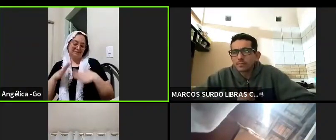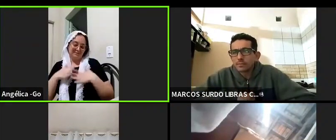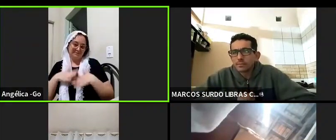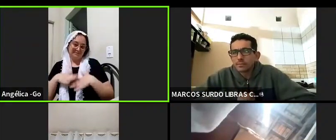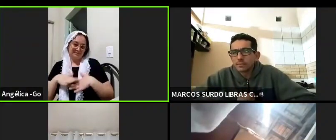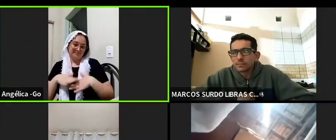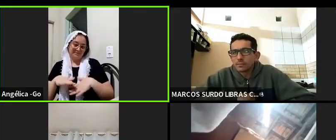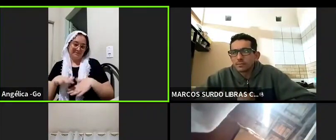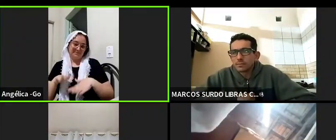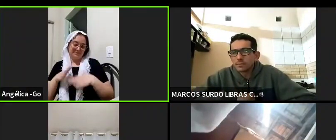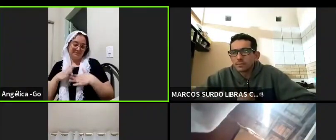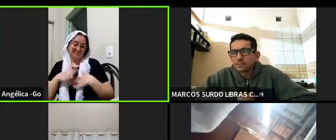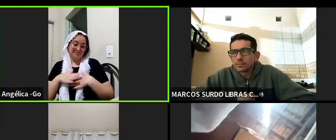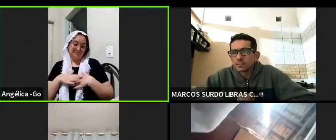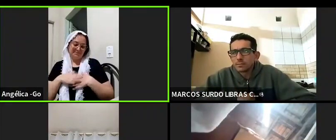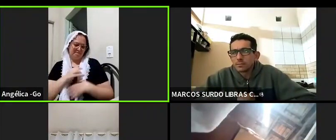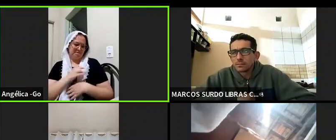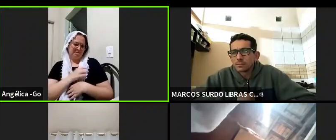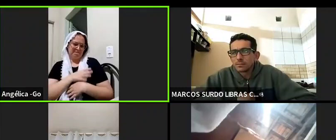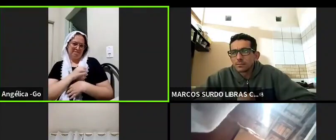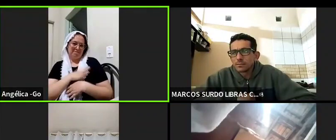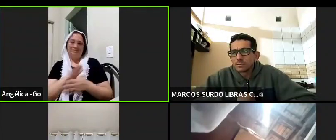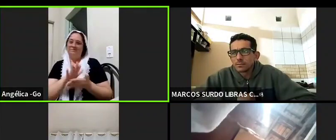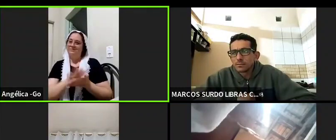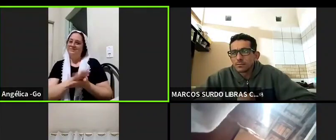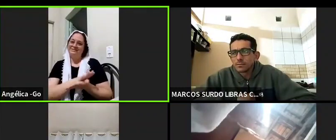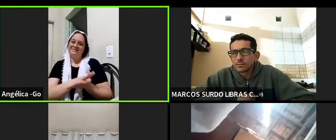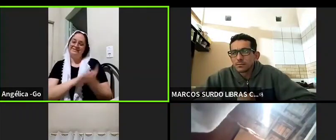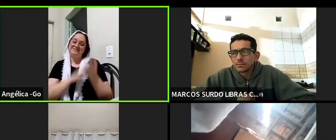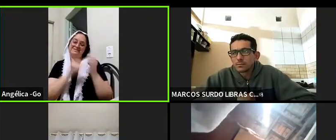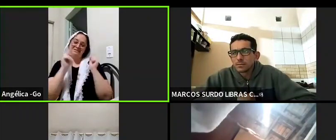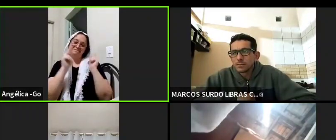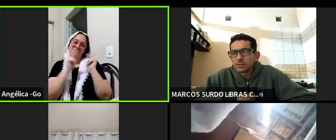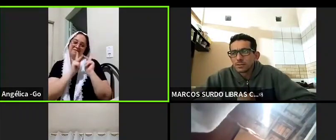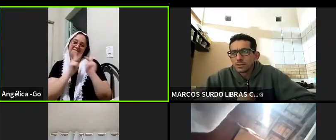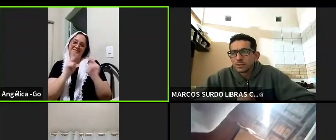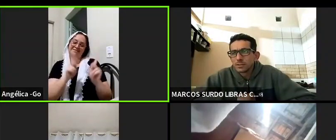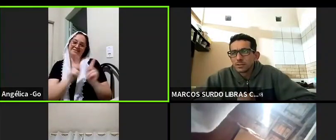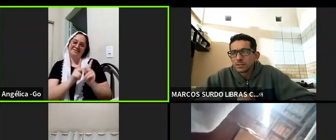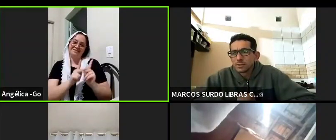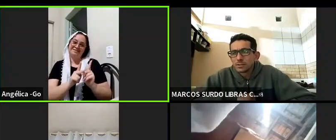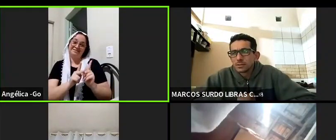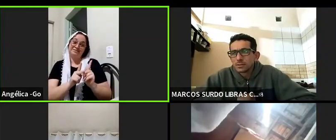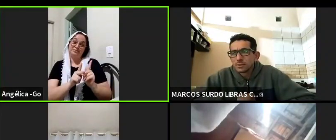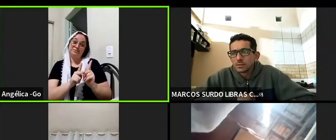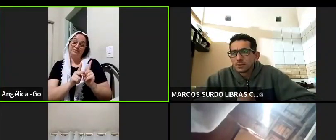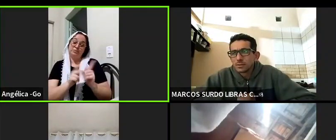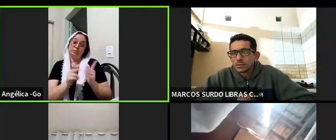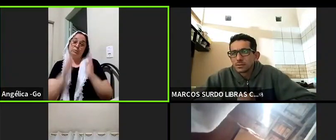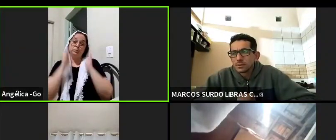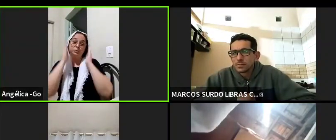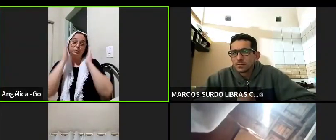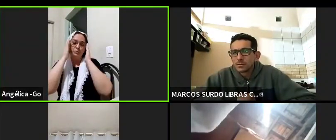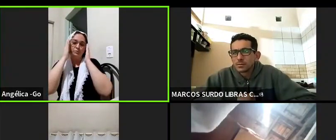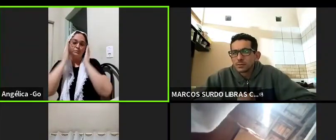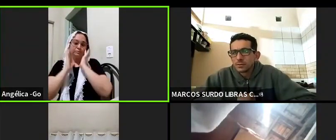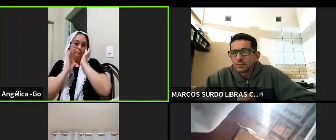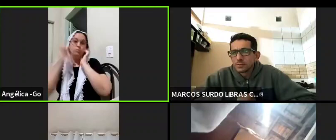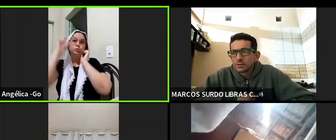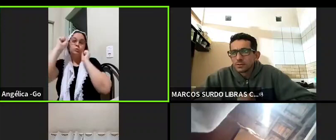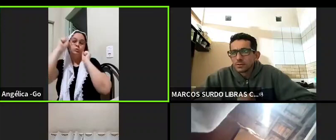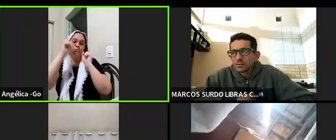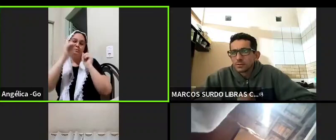Eu vou entrar com a grande e linda providência. Aleluia.